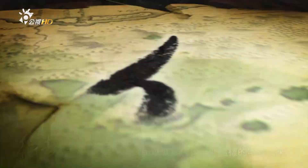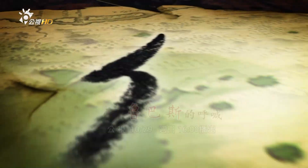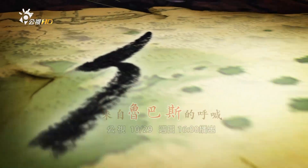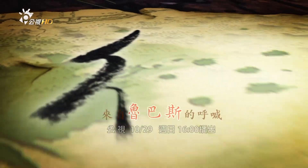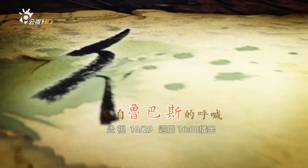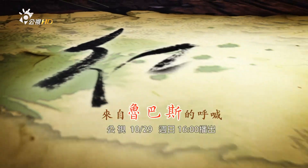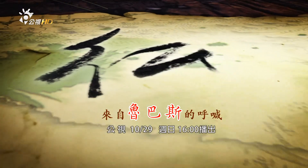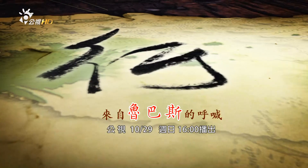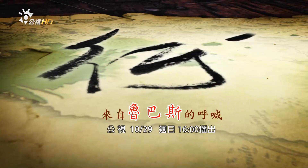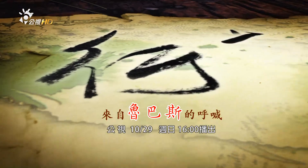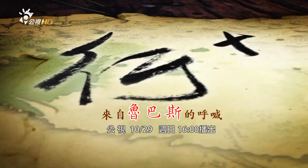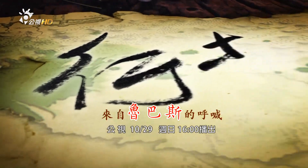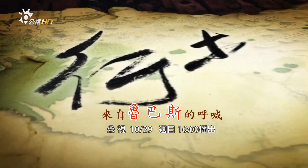来。